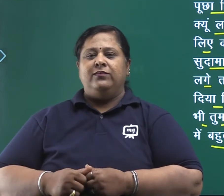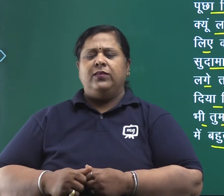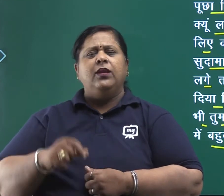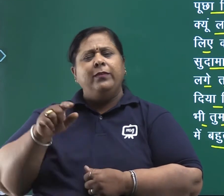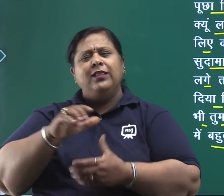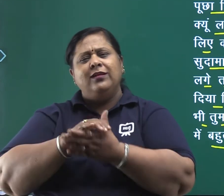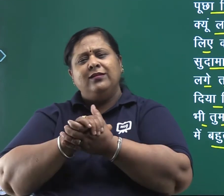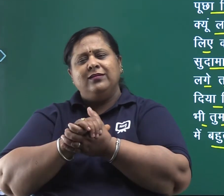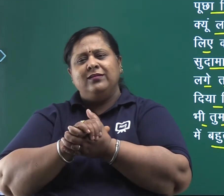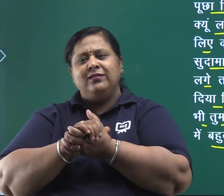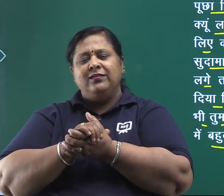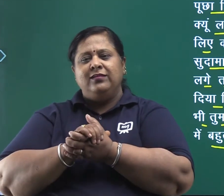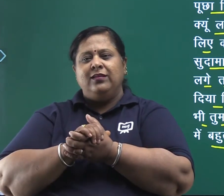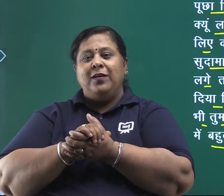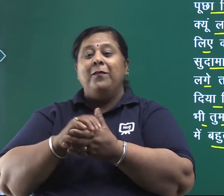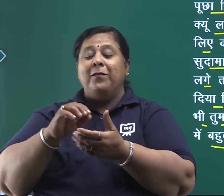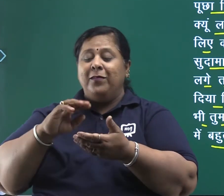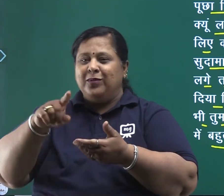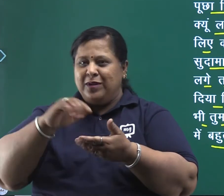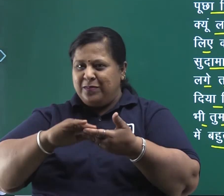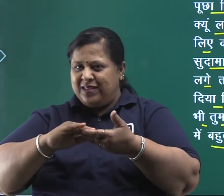कि मित्र, भाभी ने